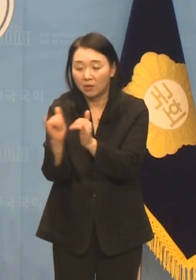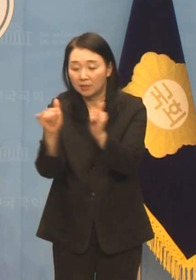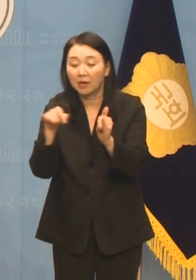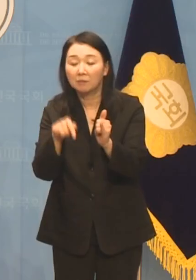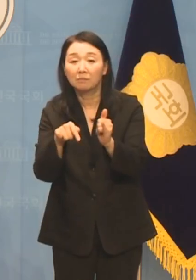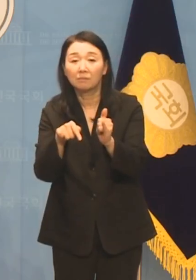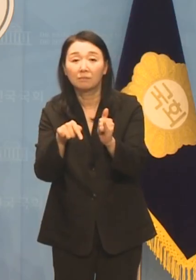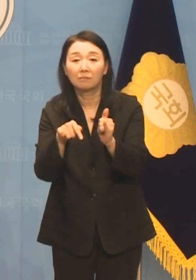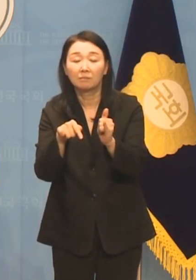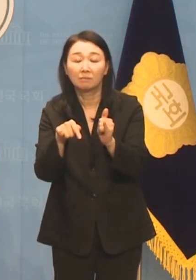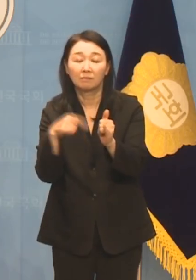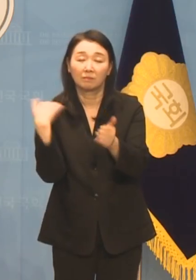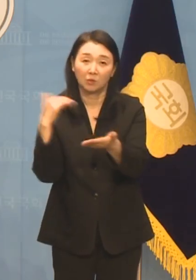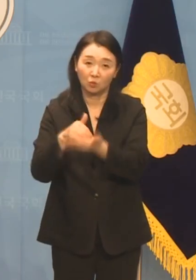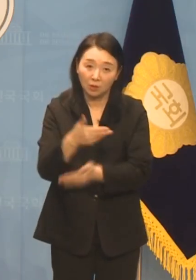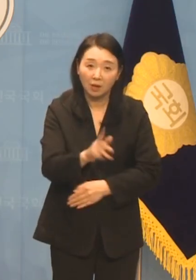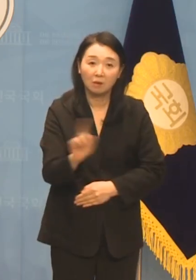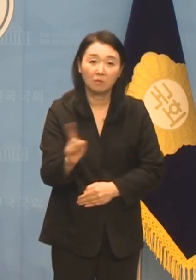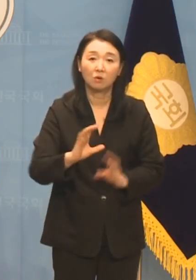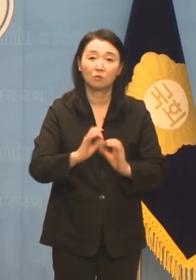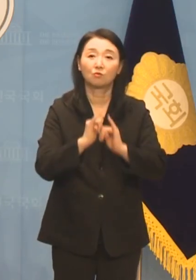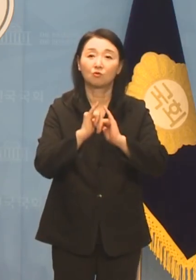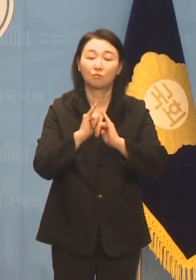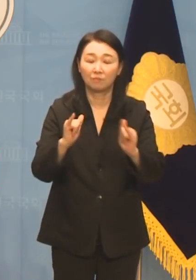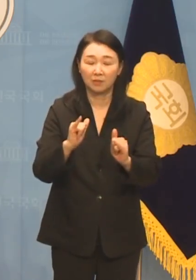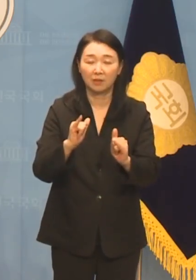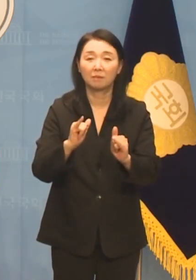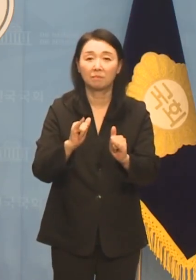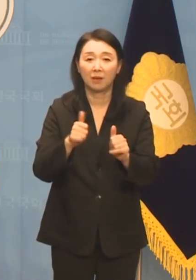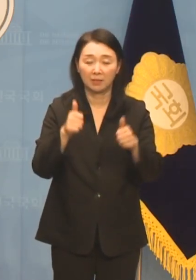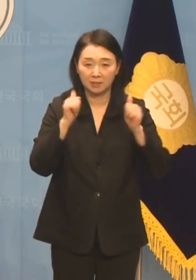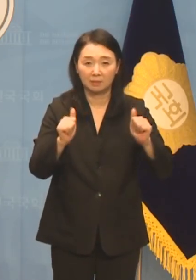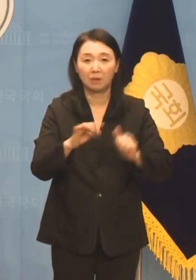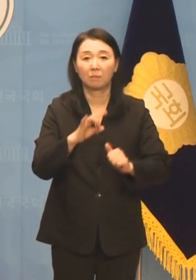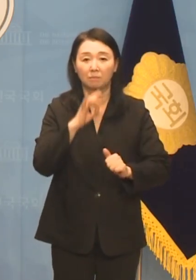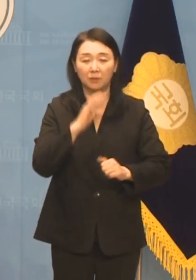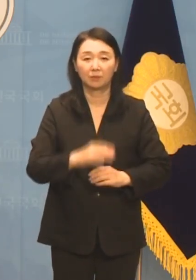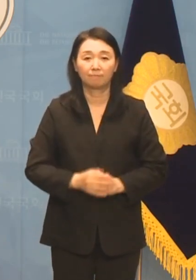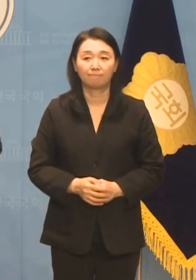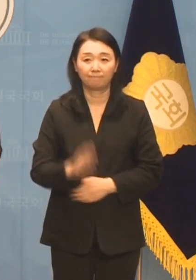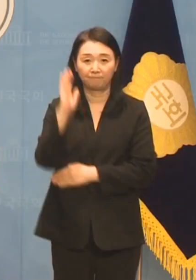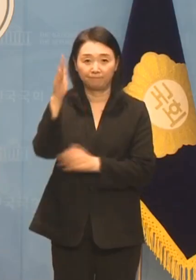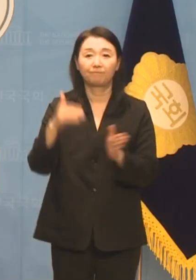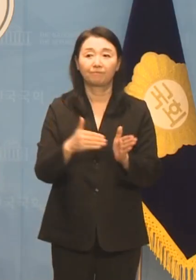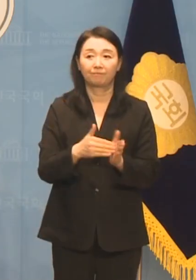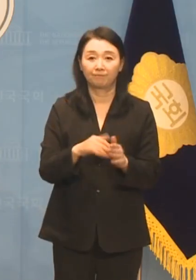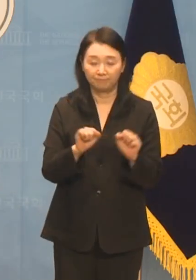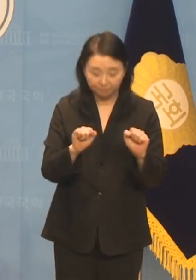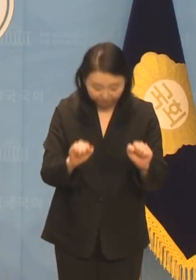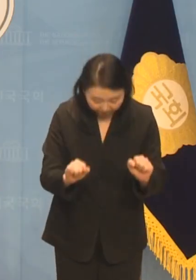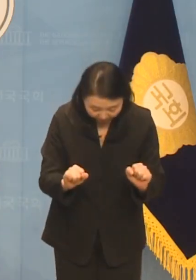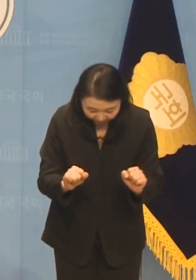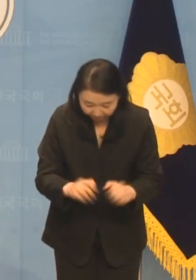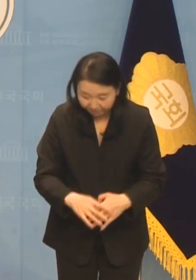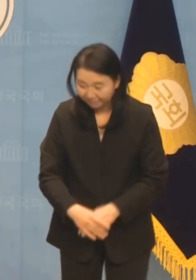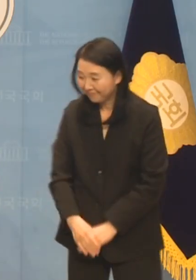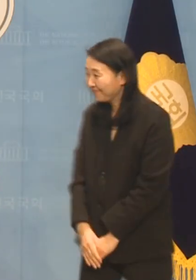세력에게 돌아갈 것은 국민의 가혹한 심판뿐입니다. 예, 이상입니다. 감사합니다.